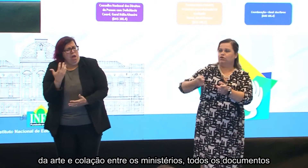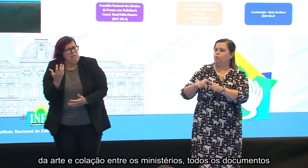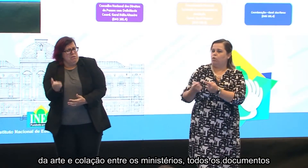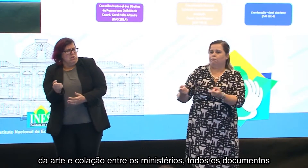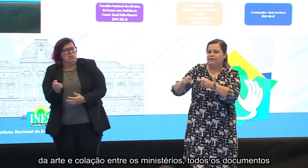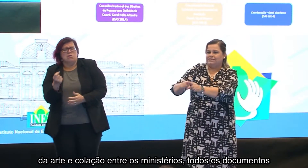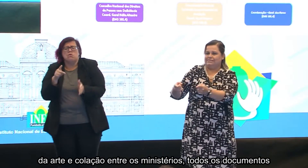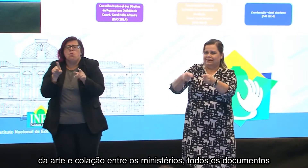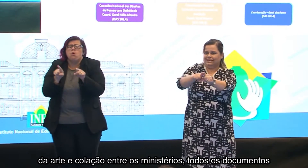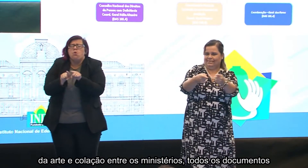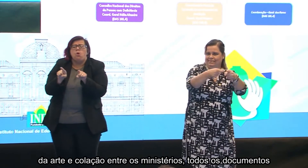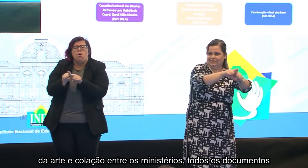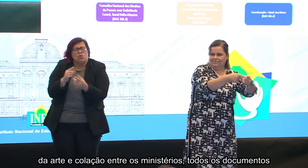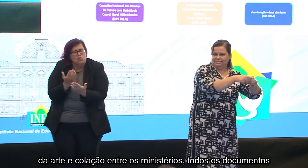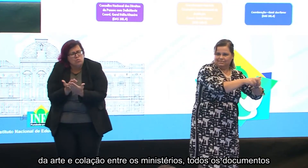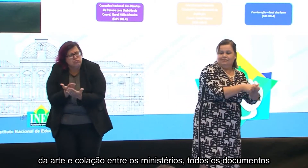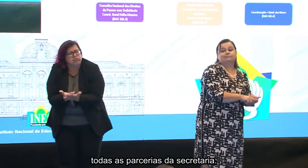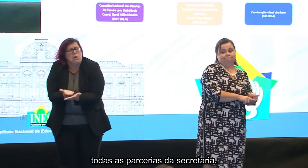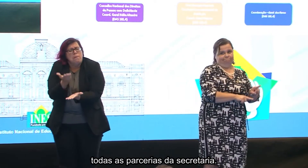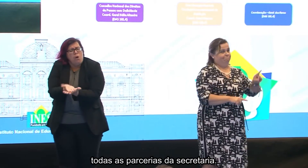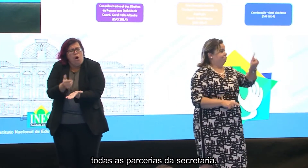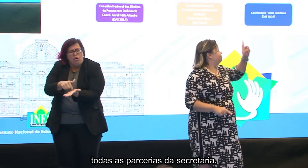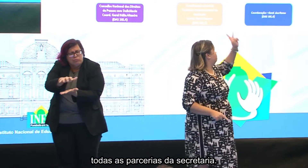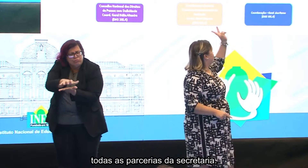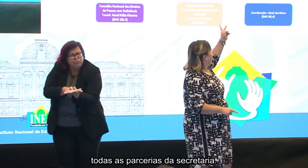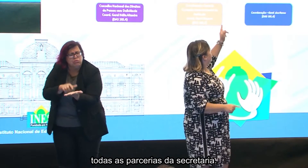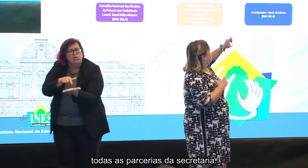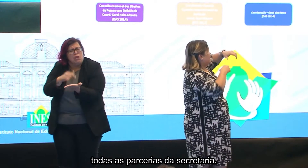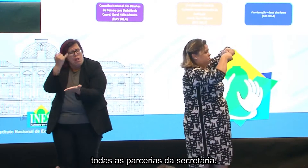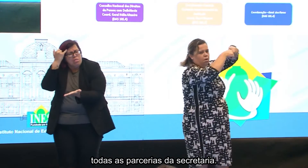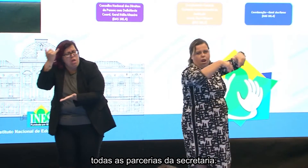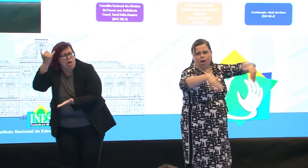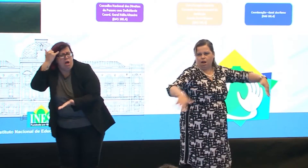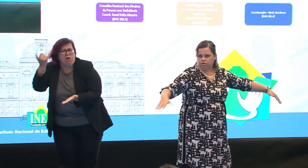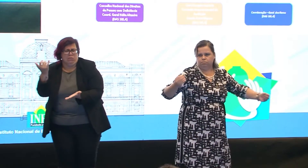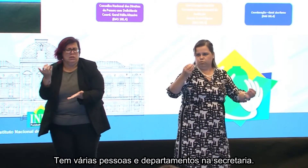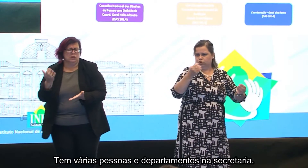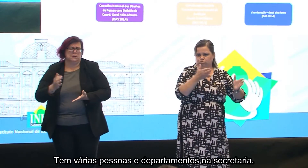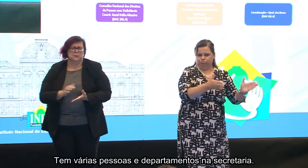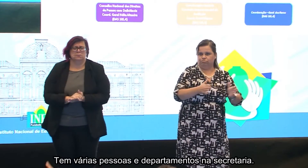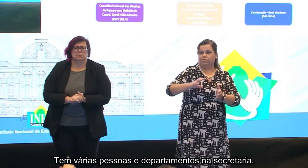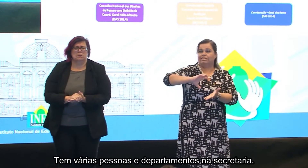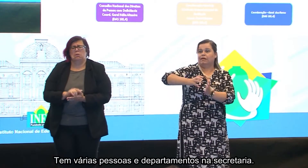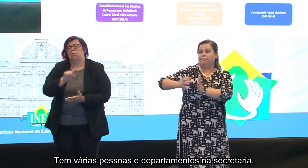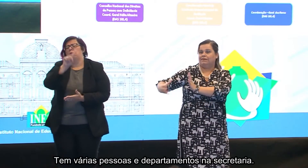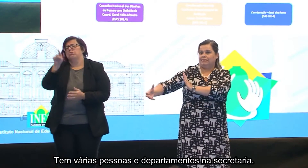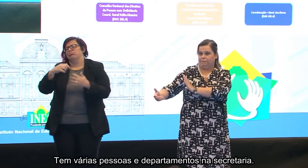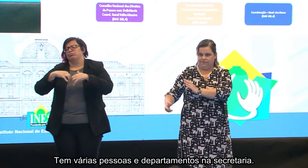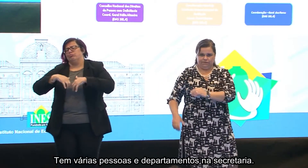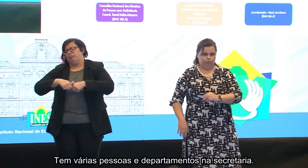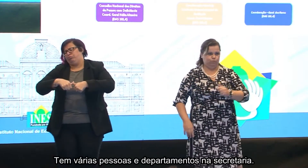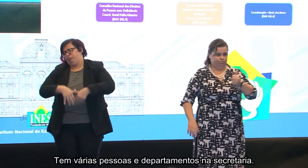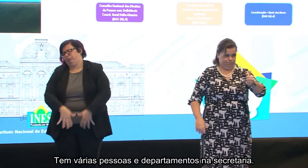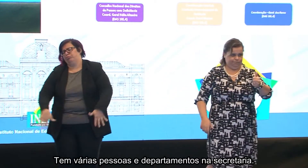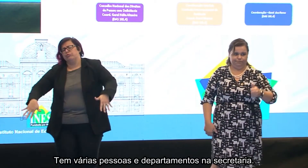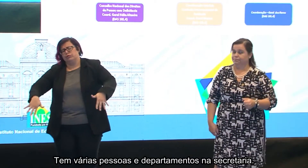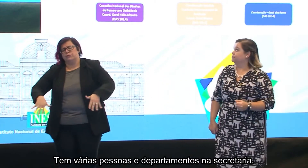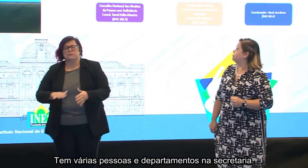os ministérios e todos os documentos e todas as parcerias da secretaria. Então, tem várias pessoas e departamentos